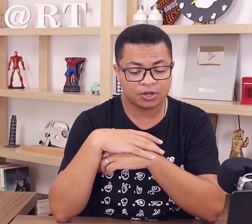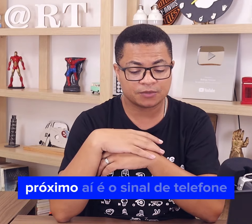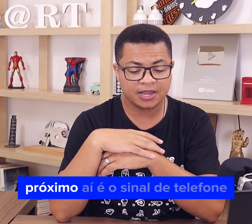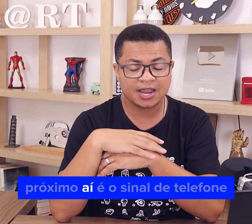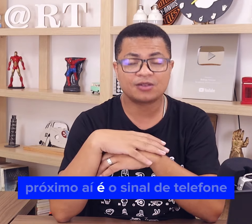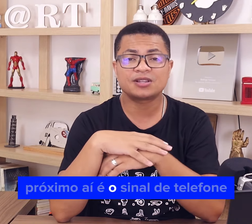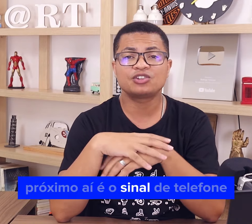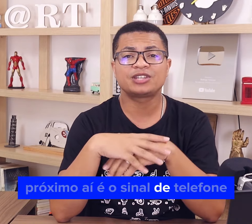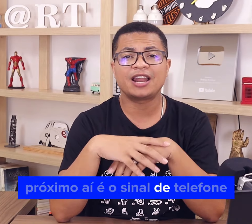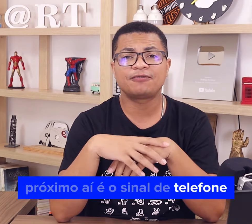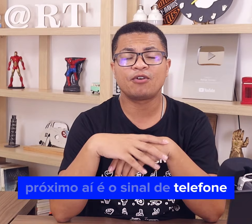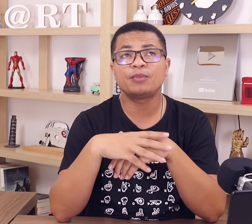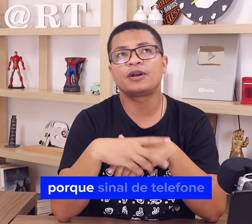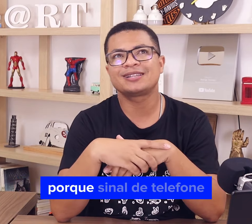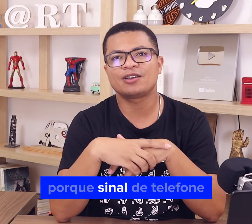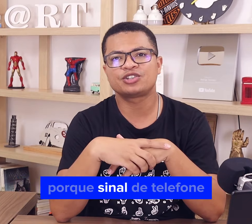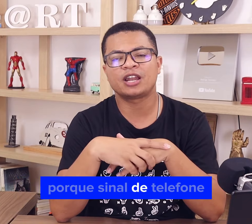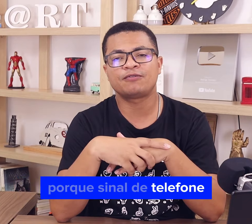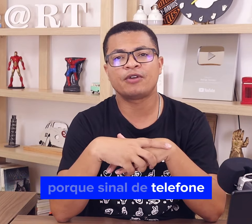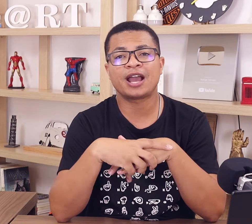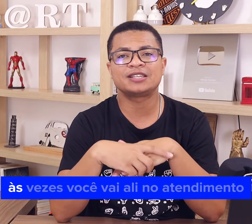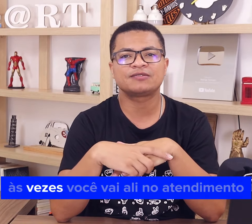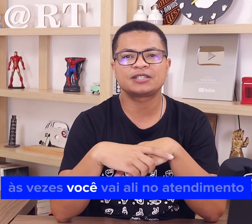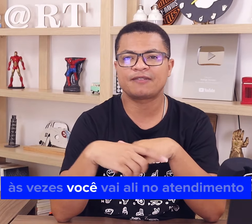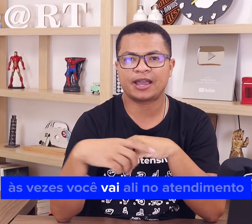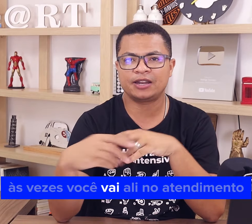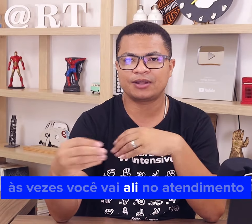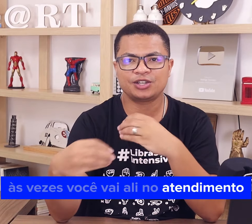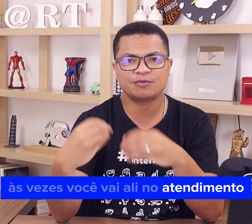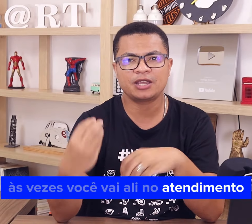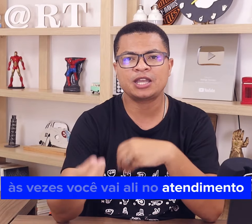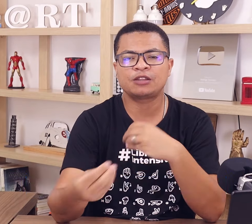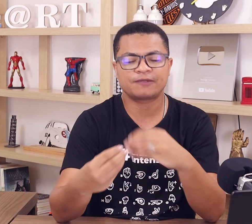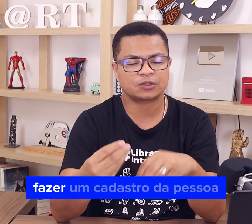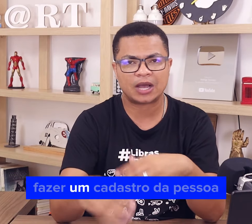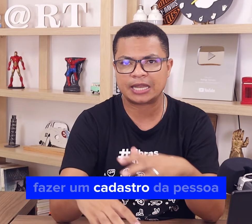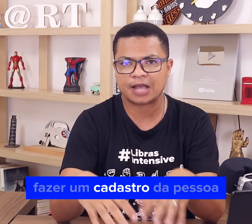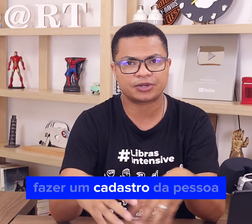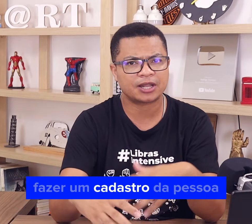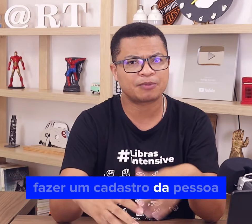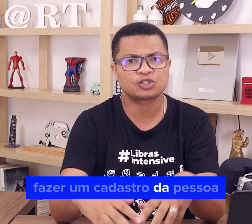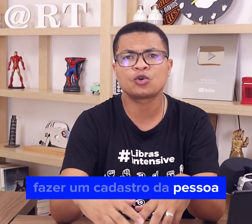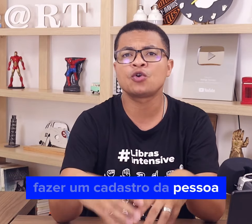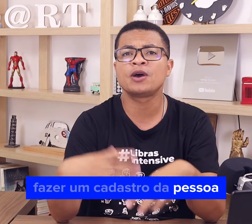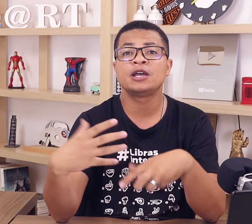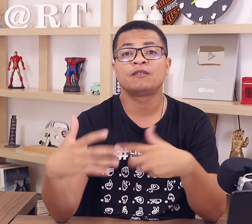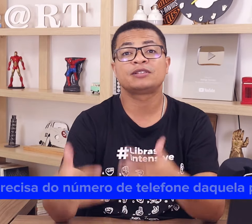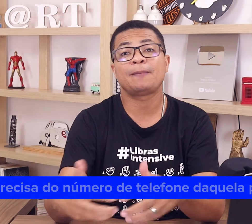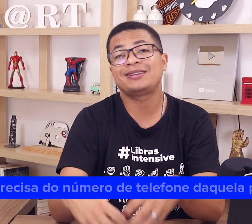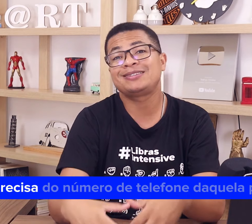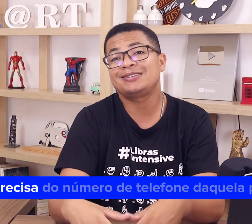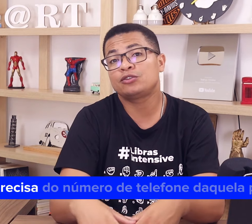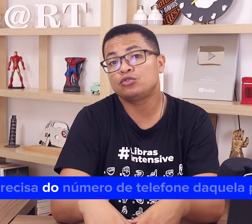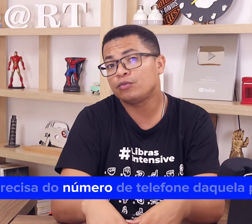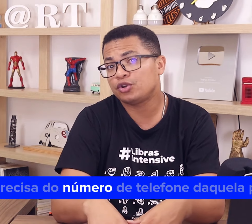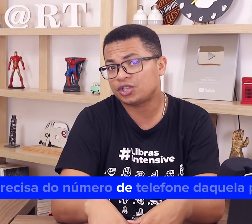Próximo aí é o sinal de telefone. Por que esse sinal de telefone? Às vezes você vai ali no atendimento, fazer um cadastro da pessoa. Você precisa do número de